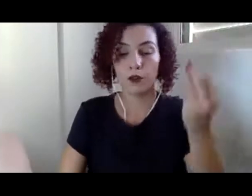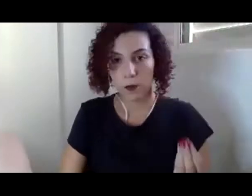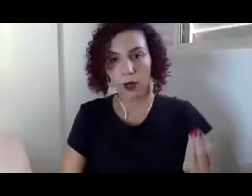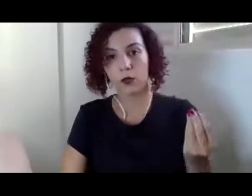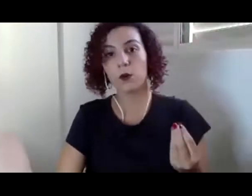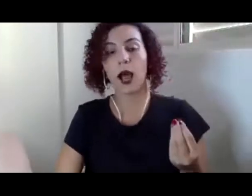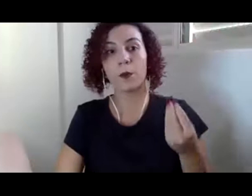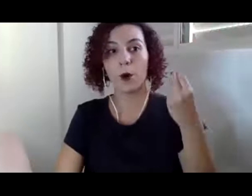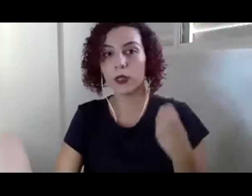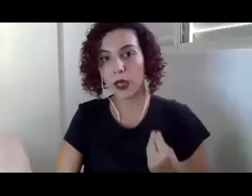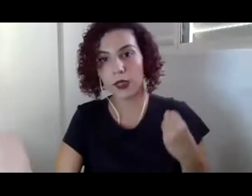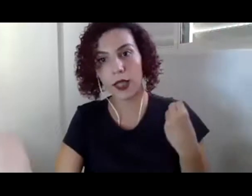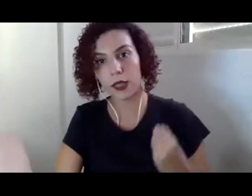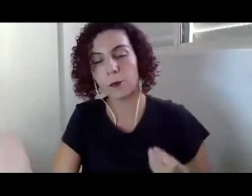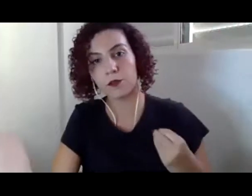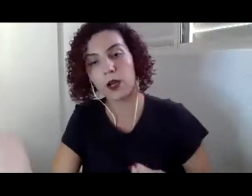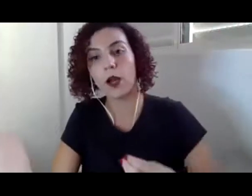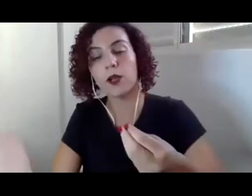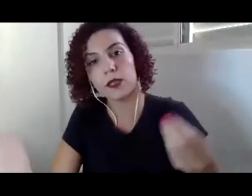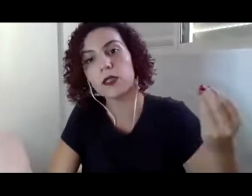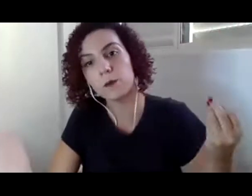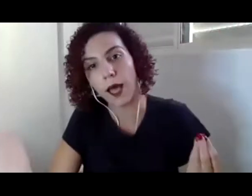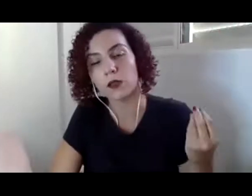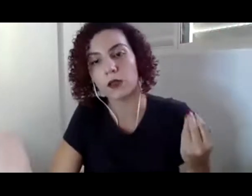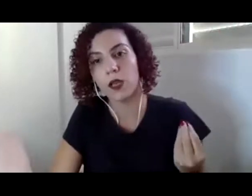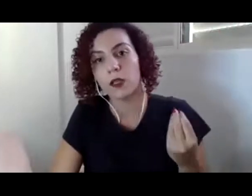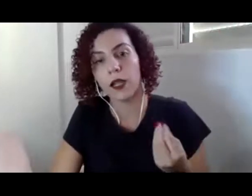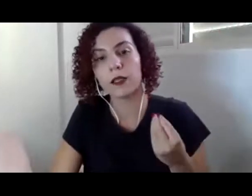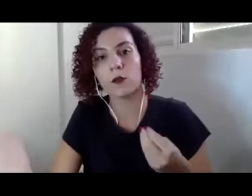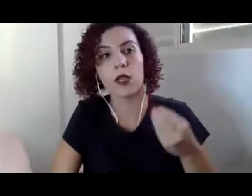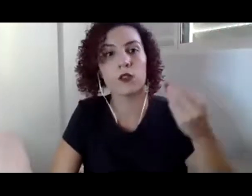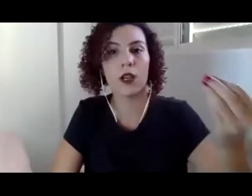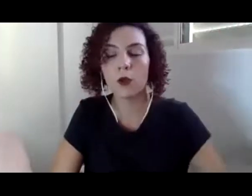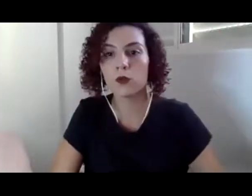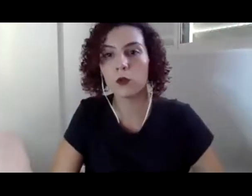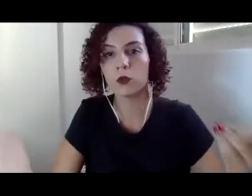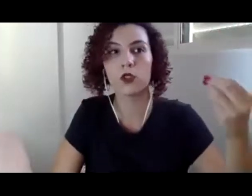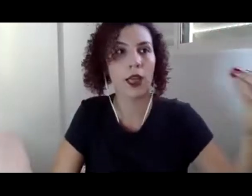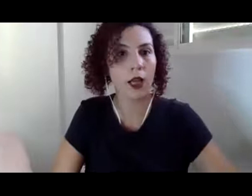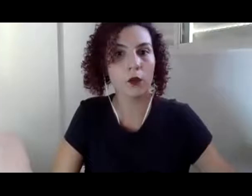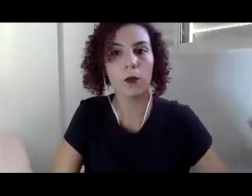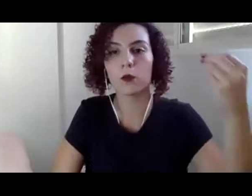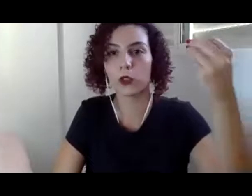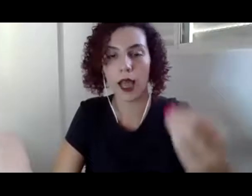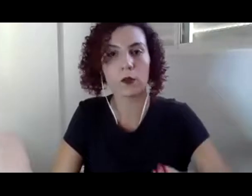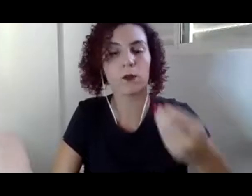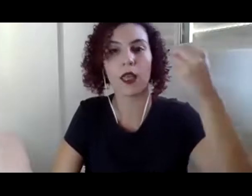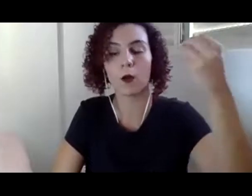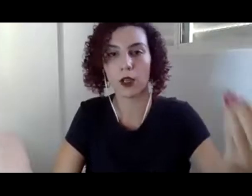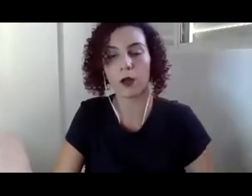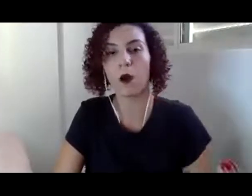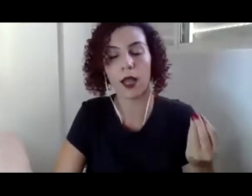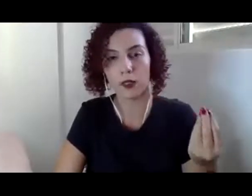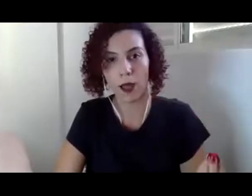e confirmando a importância desse profissional nesses espaços, né? Então, se é direito ao surdo chegar no banco, chegar no